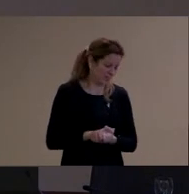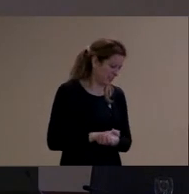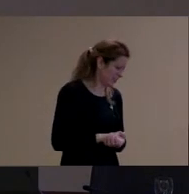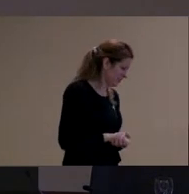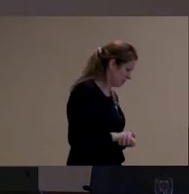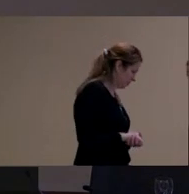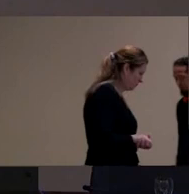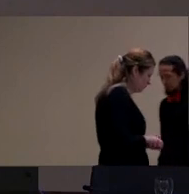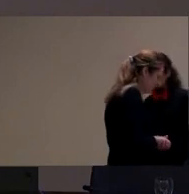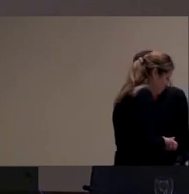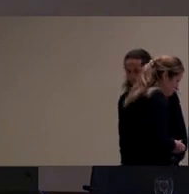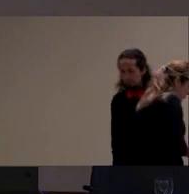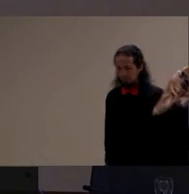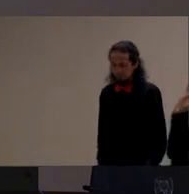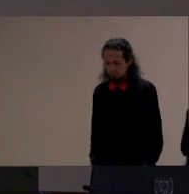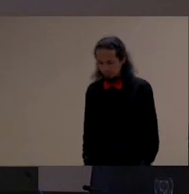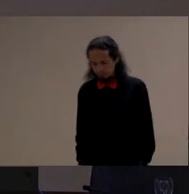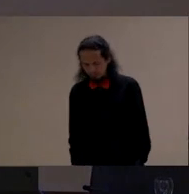ciclo